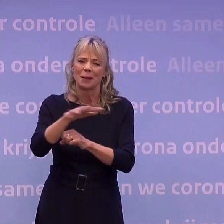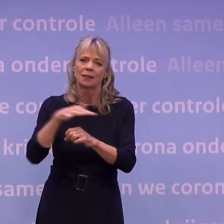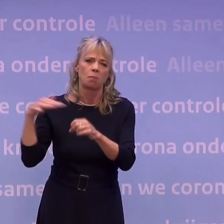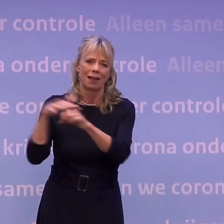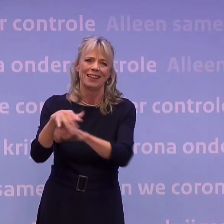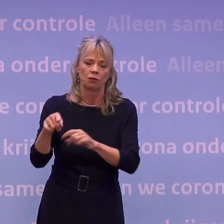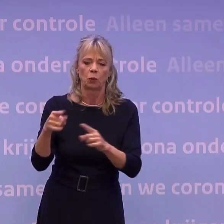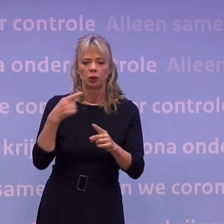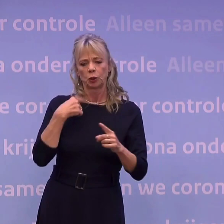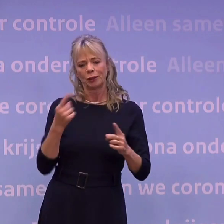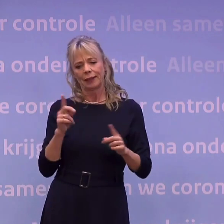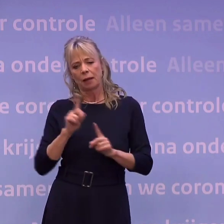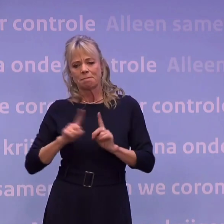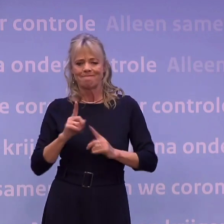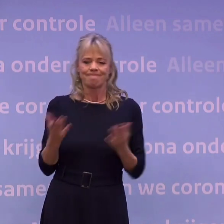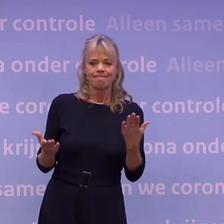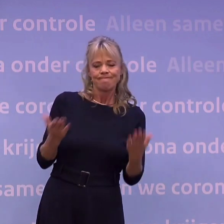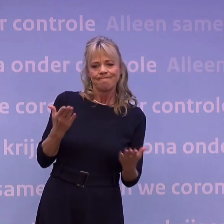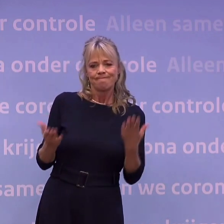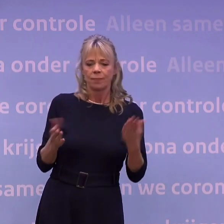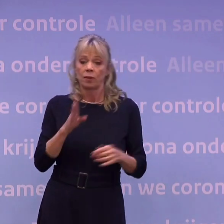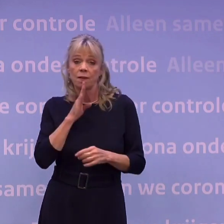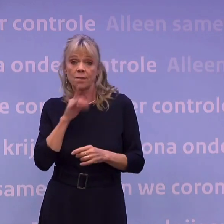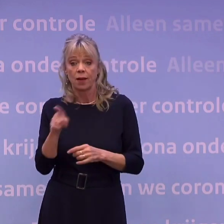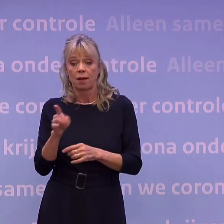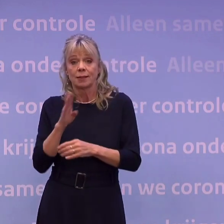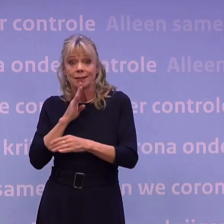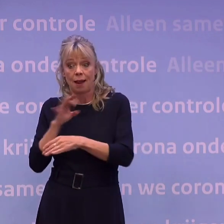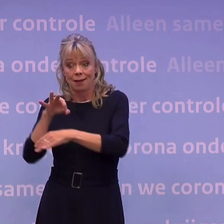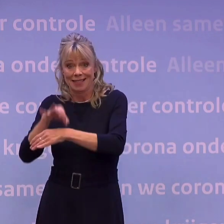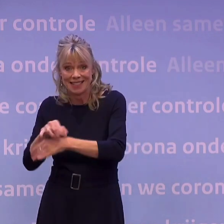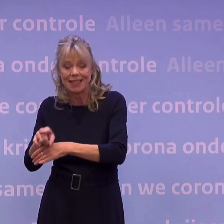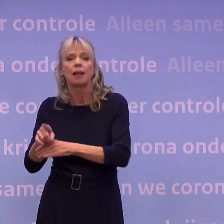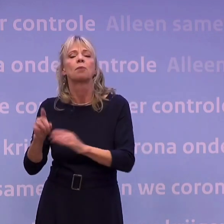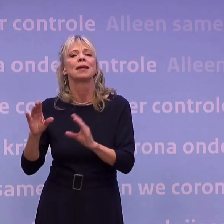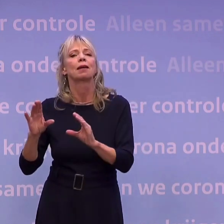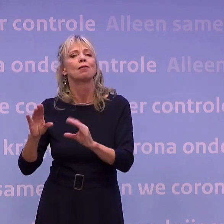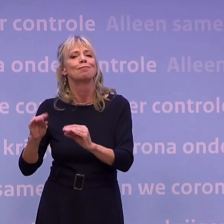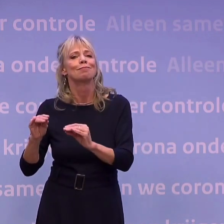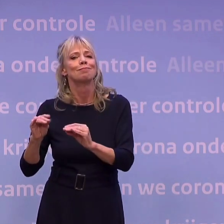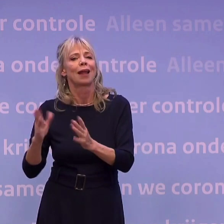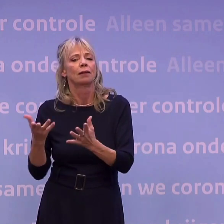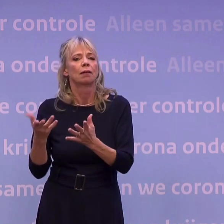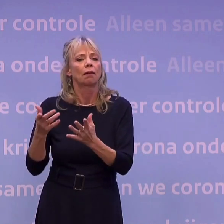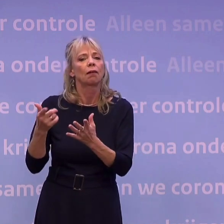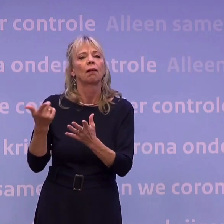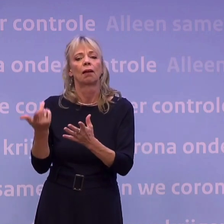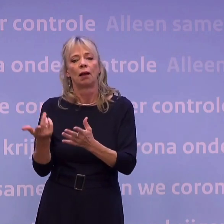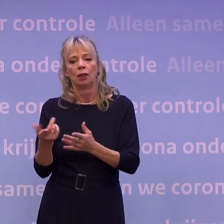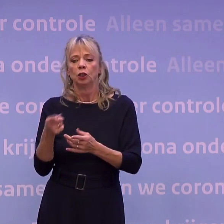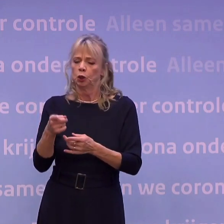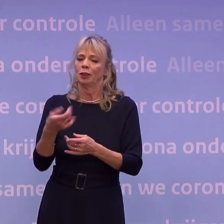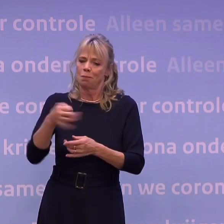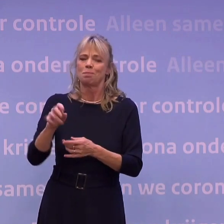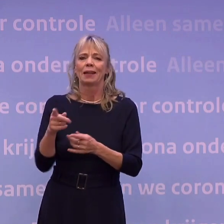ook tegen elkaar af. Je zegt, nou, als ze ziek worden, maken ze een milde besmetting door. Misschien kunnen de scholen nog een tandje strakker zijn op het thuisblijven als je klachten